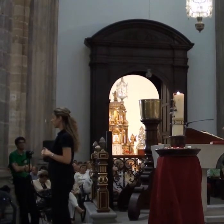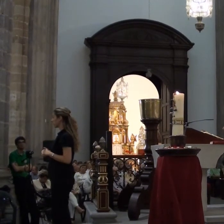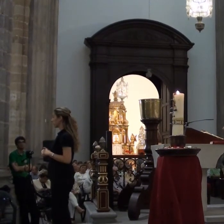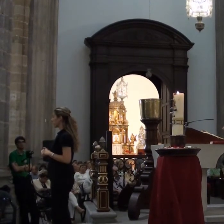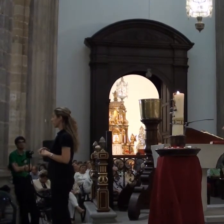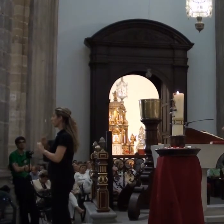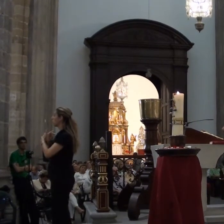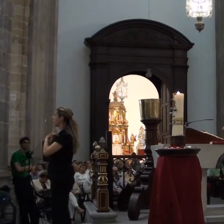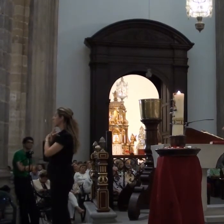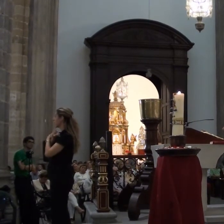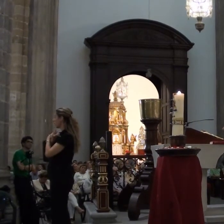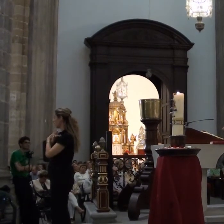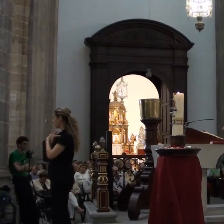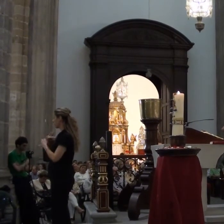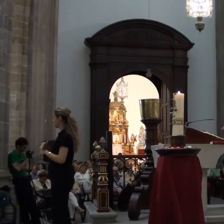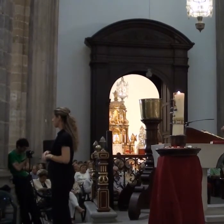María